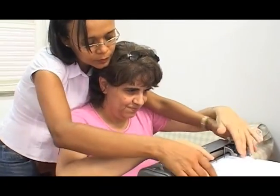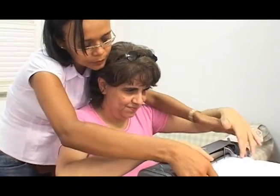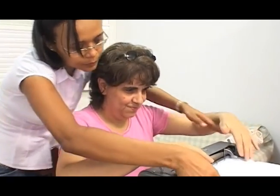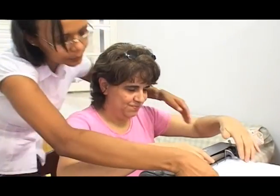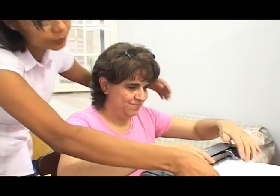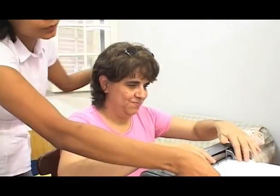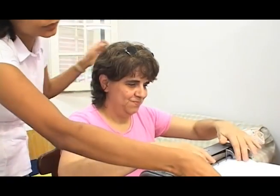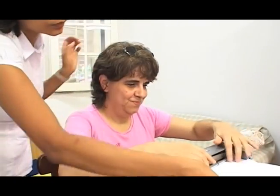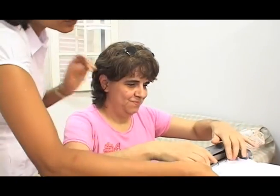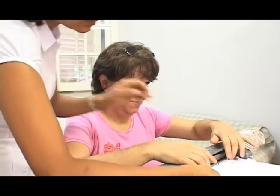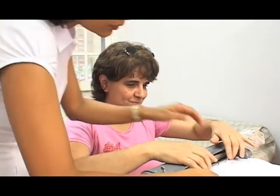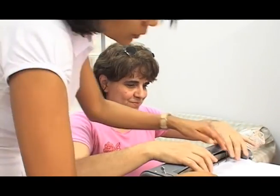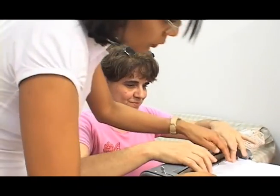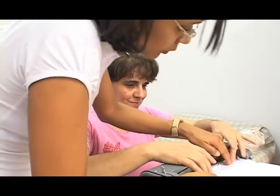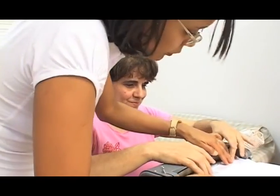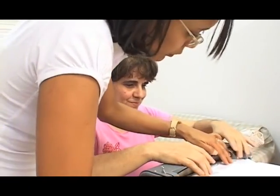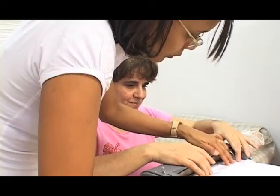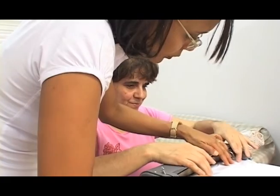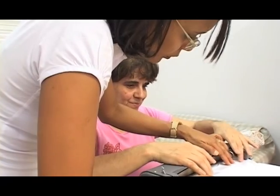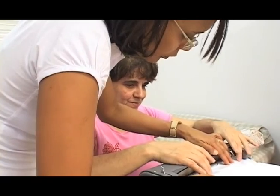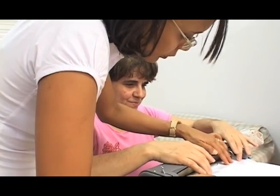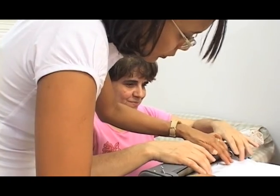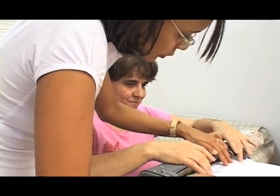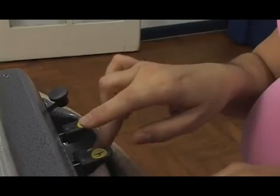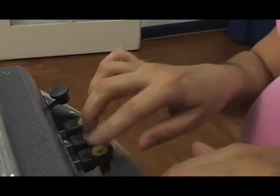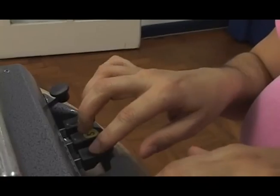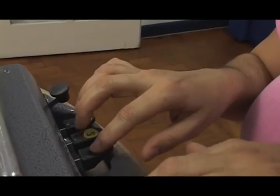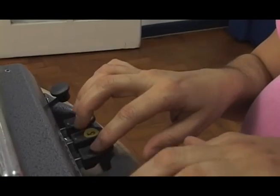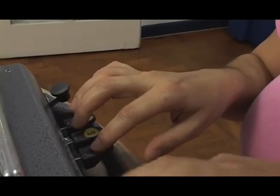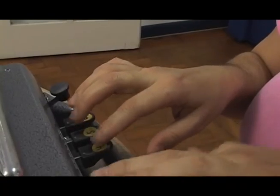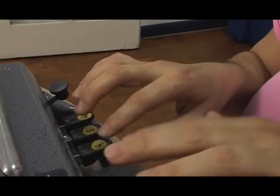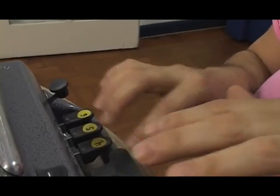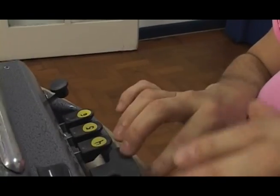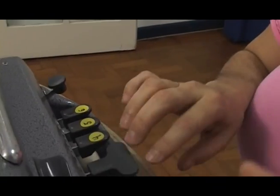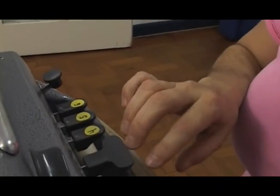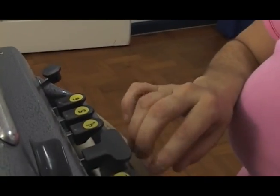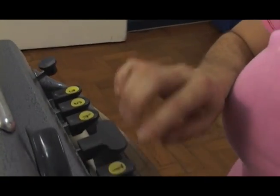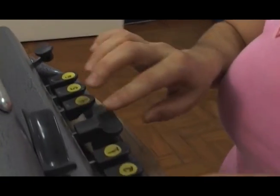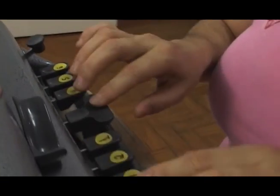estudos no Instituto Benjamin Constant e faz planos para o futuro.